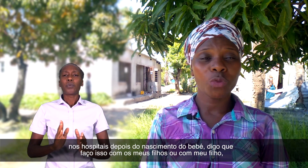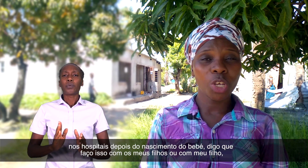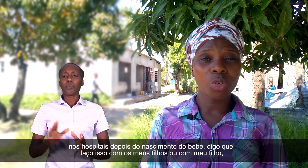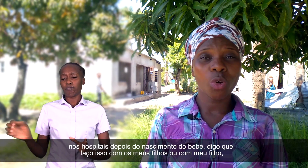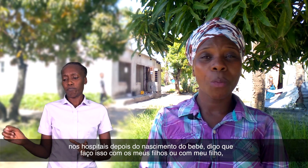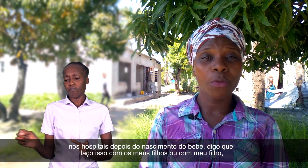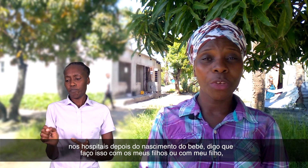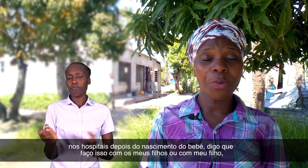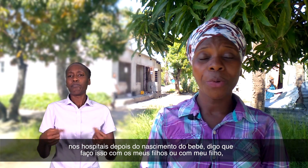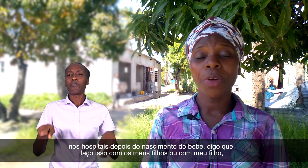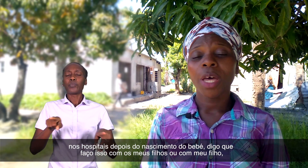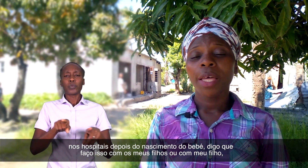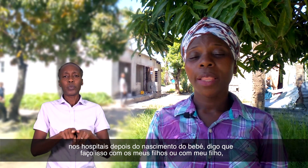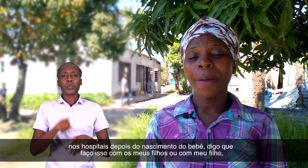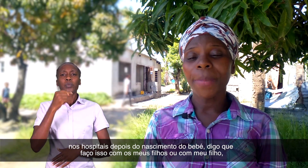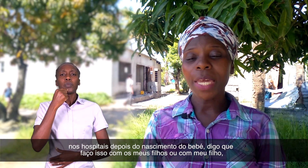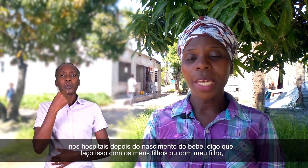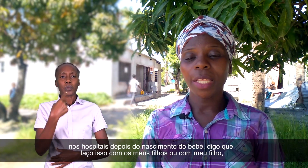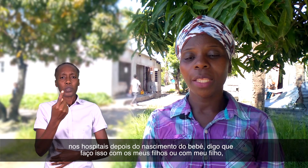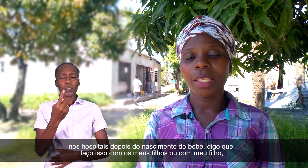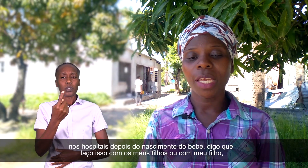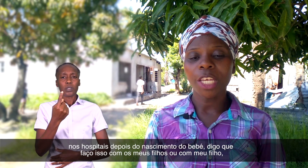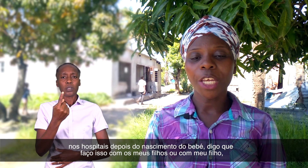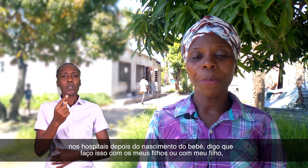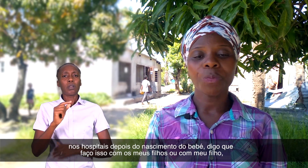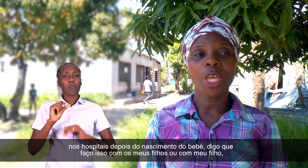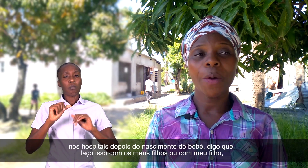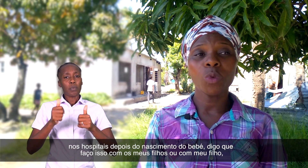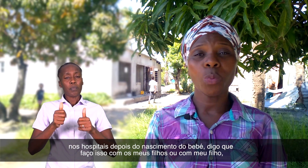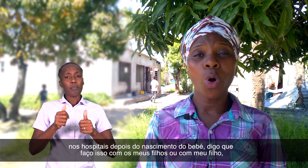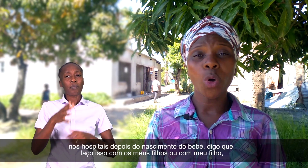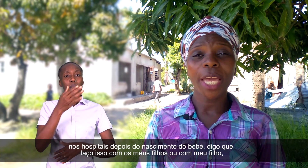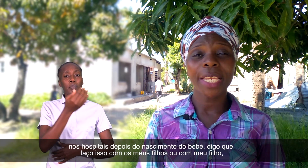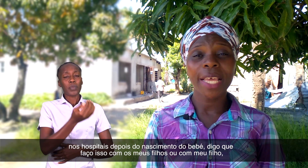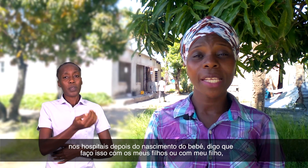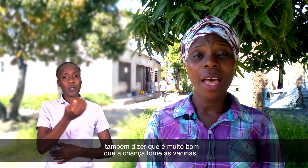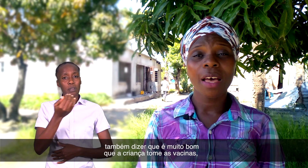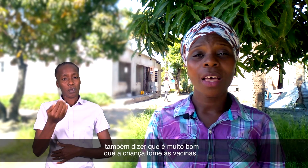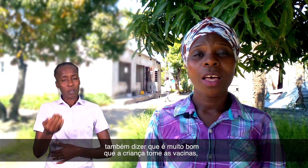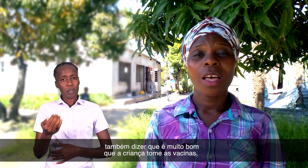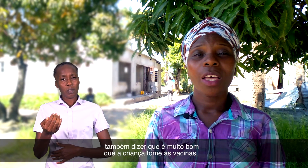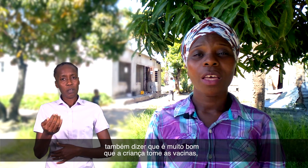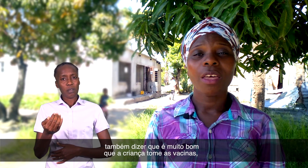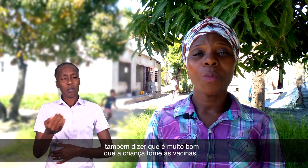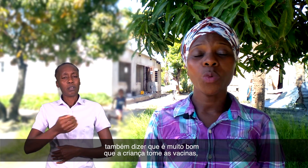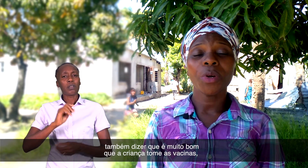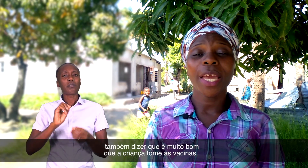meus filhos ou com meu filho. Também dizer que é muito bom que a criança